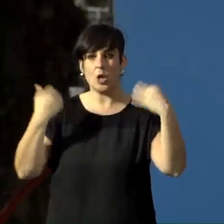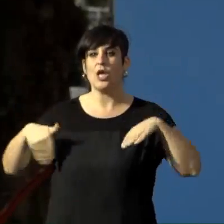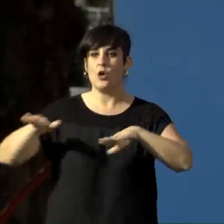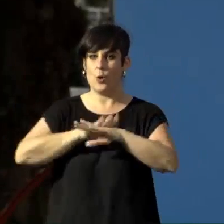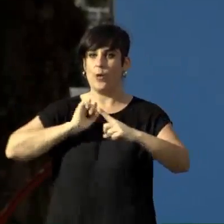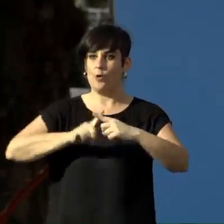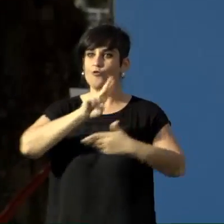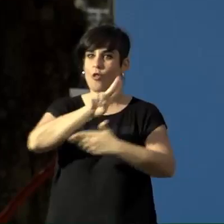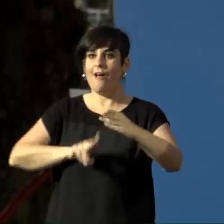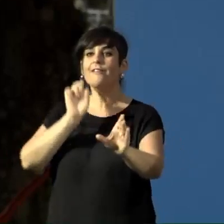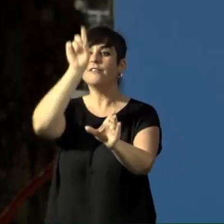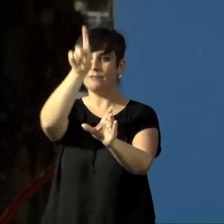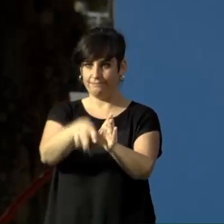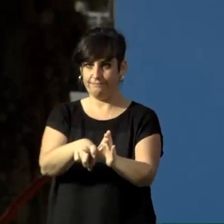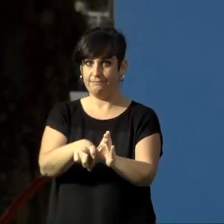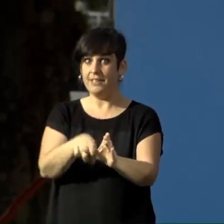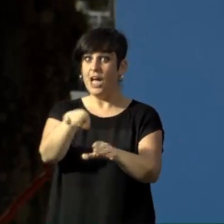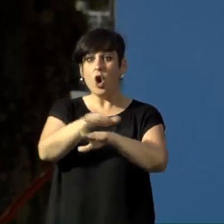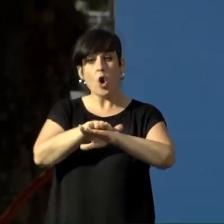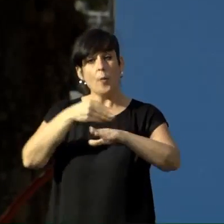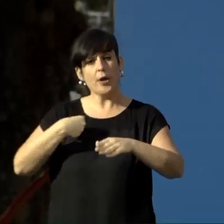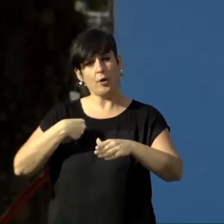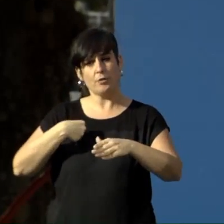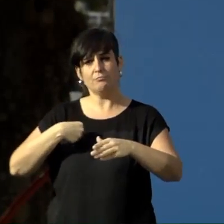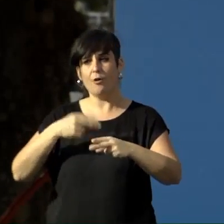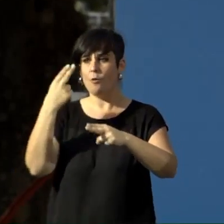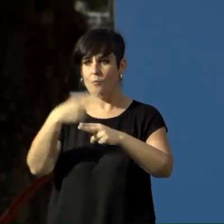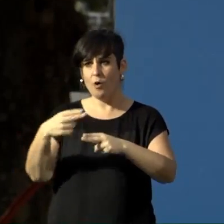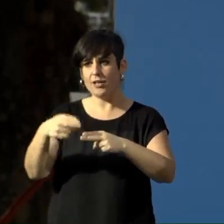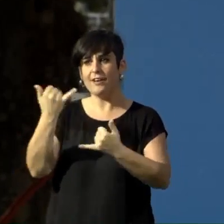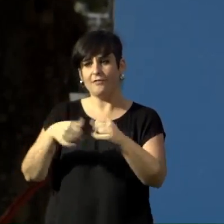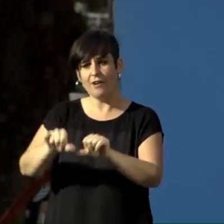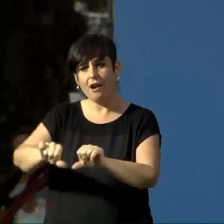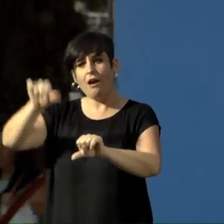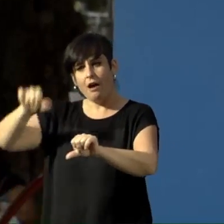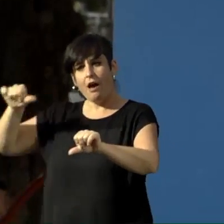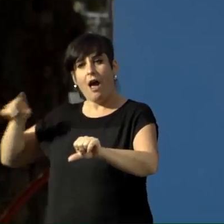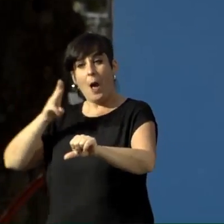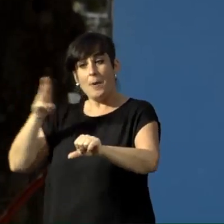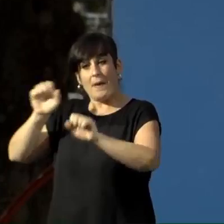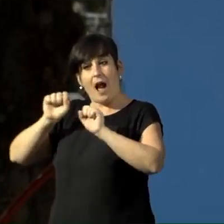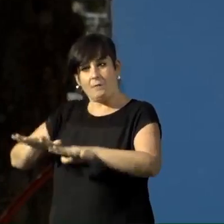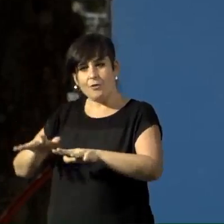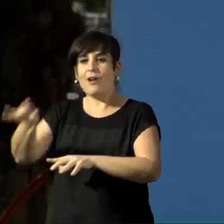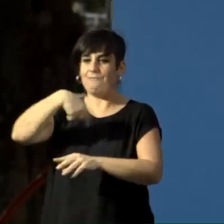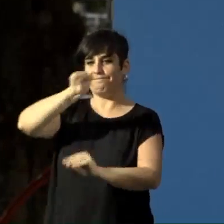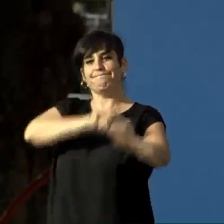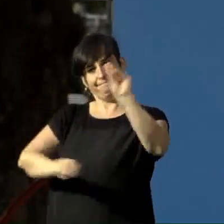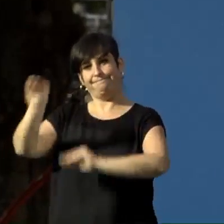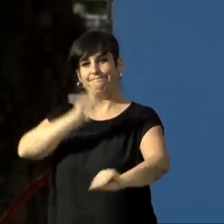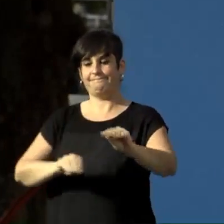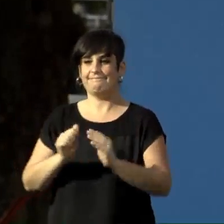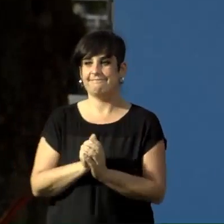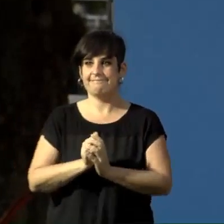goberno da Xunta de Galiza que impulsará as políticas que recharán cos anos de desgoberno do Partido Popular na nosa provincia.